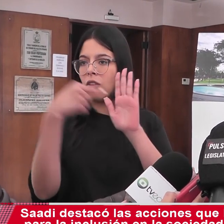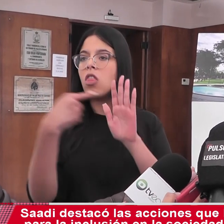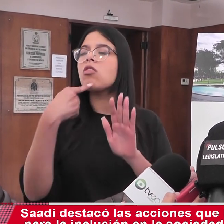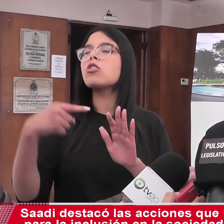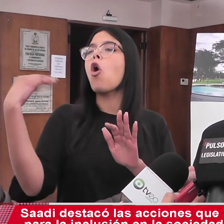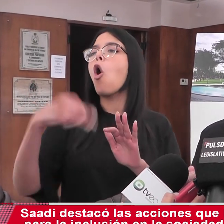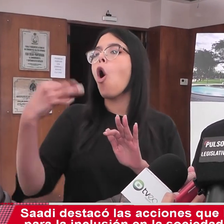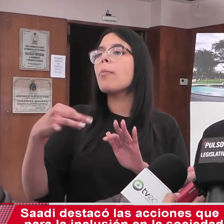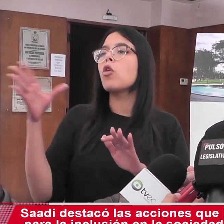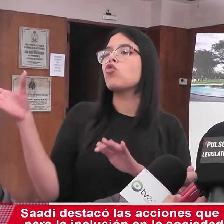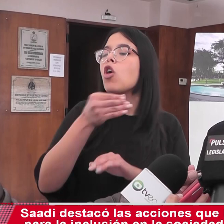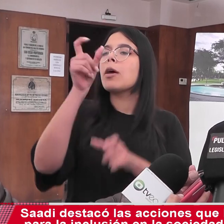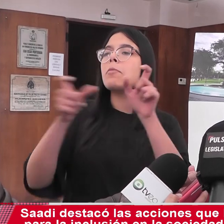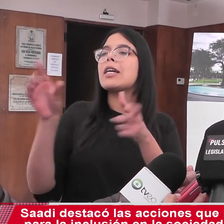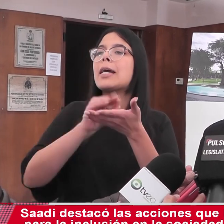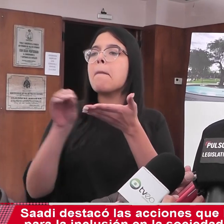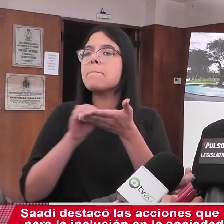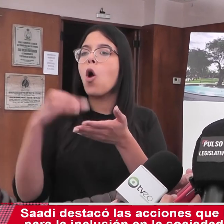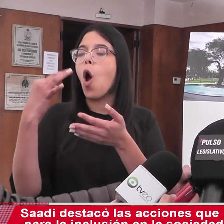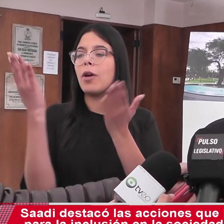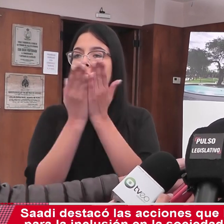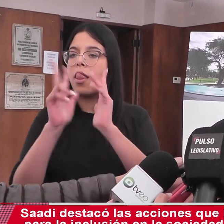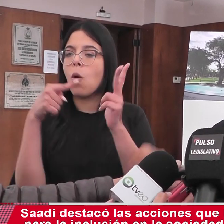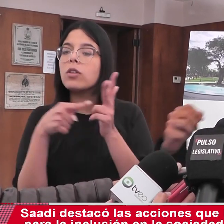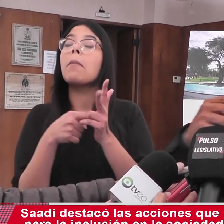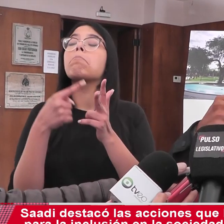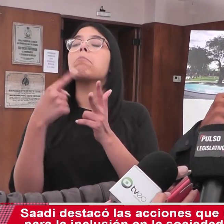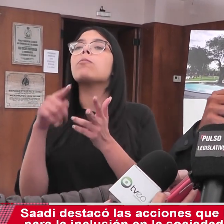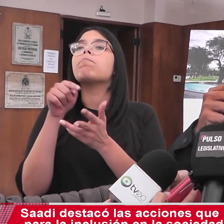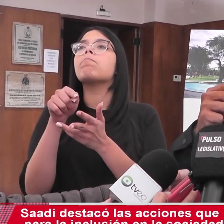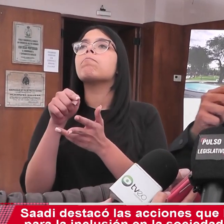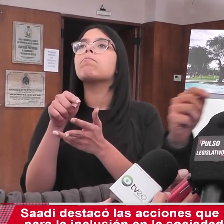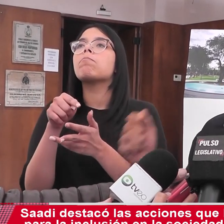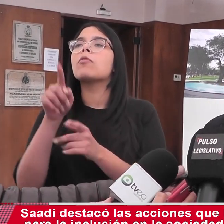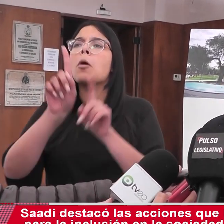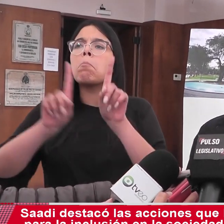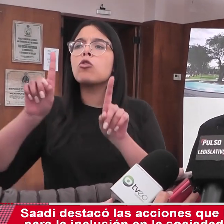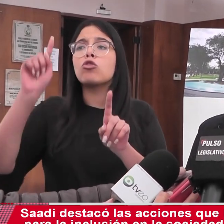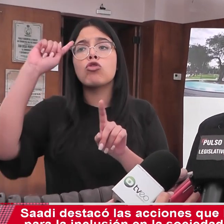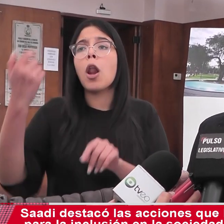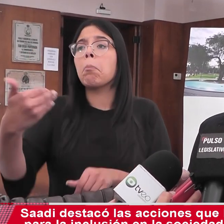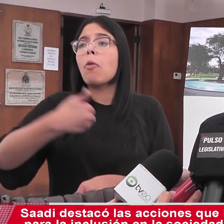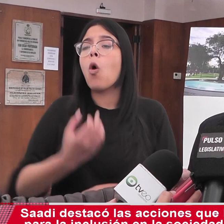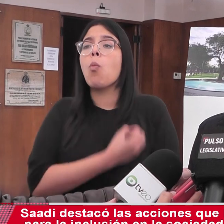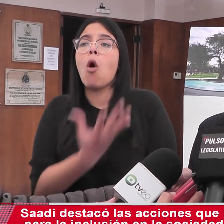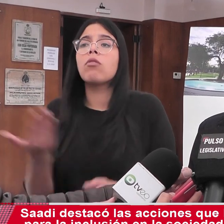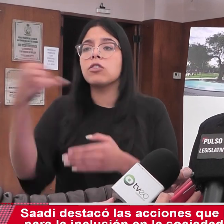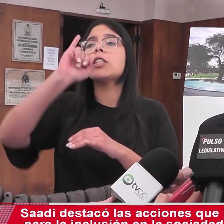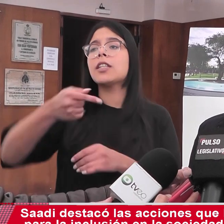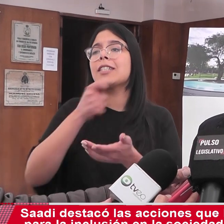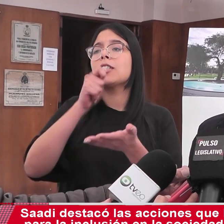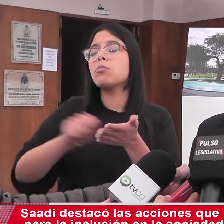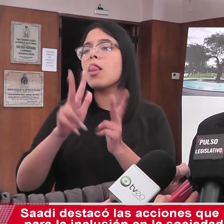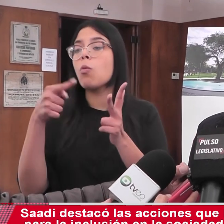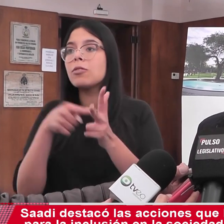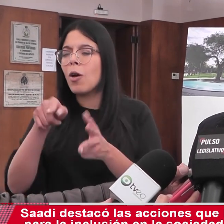la obligatoriedad para toda la administración pública, pero fue voluntario y lo bueno,